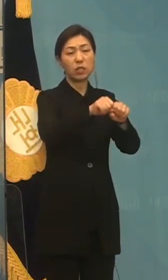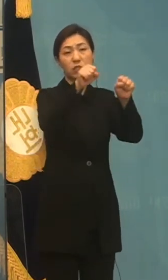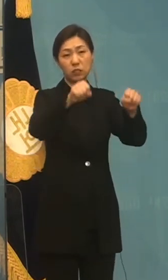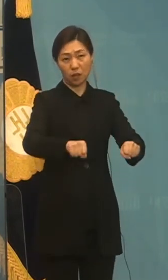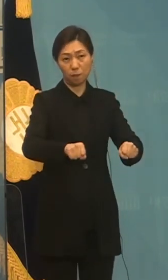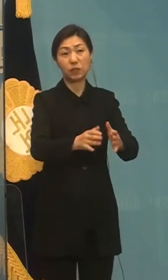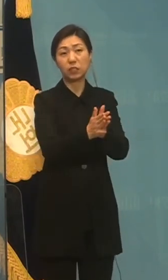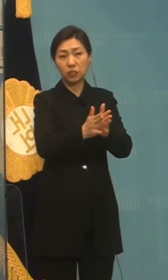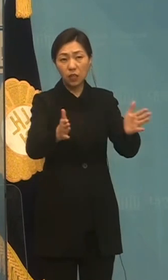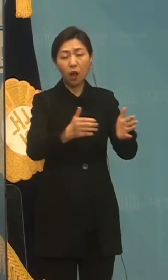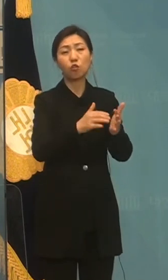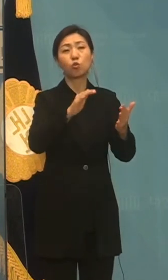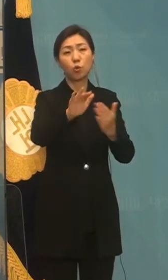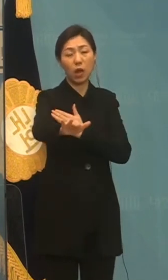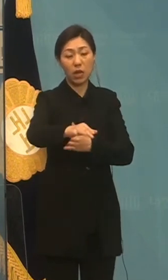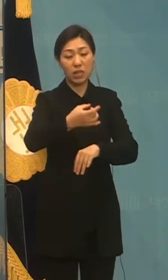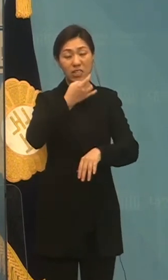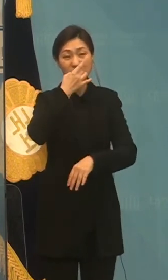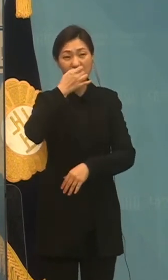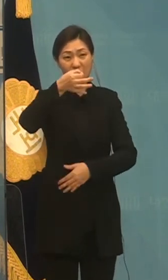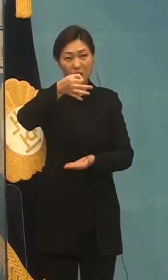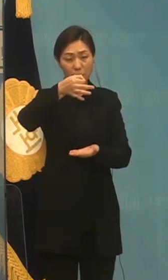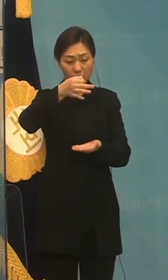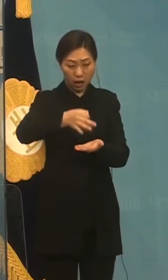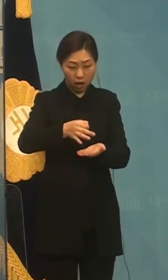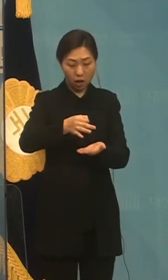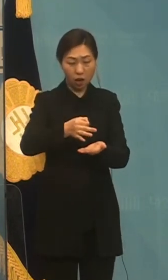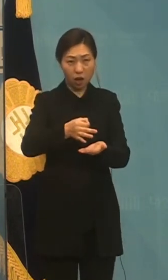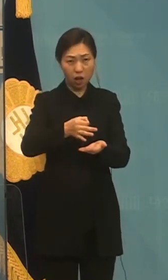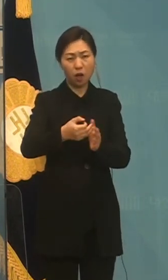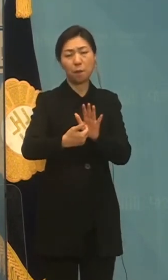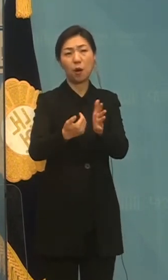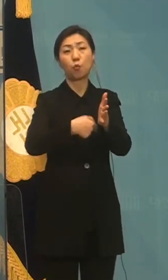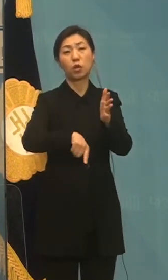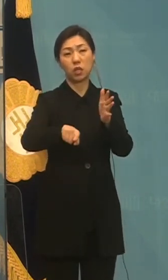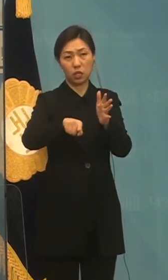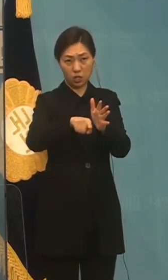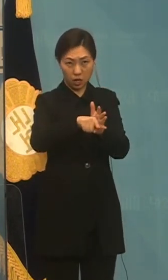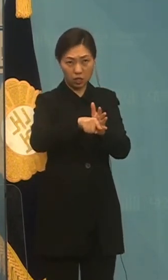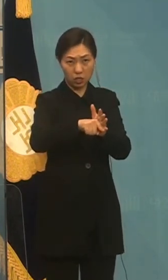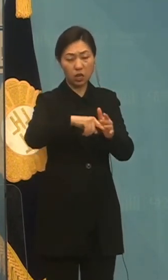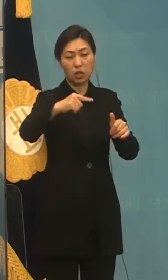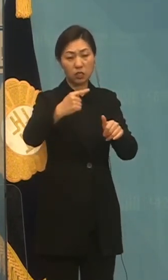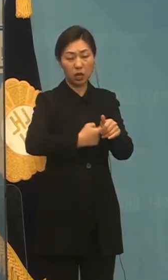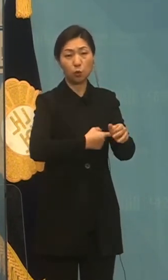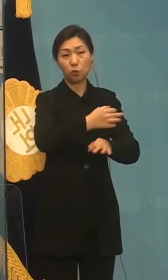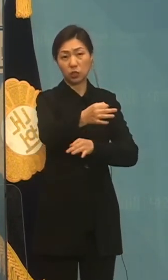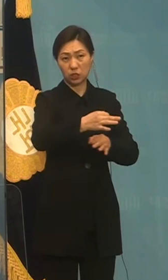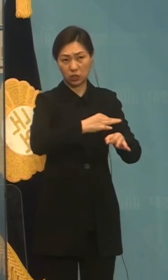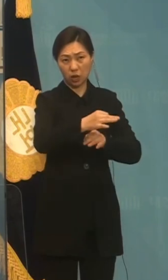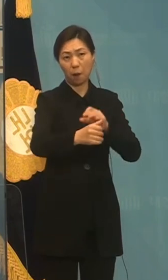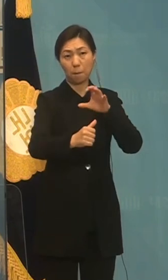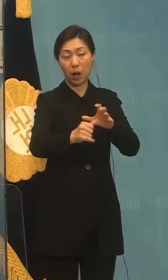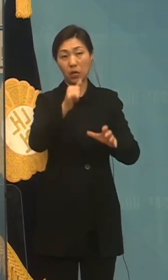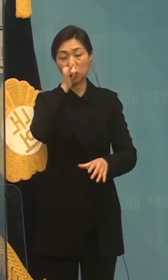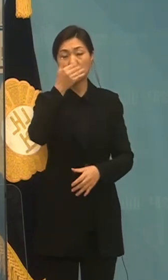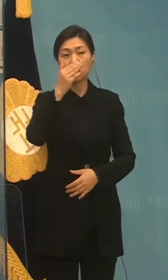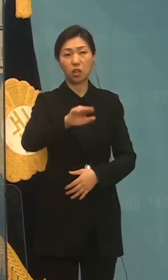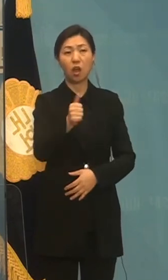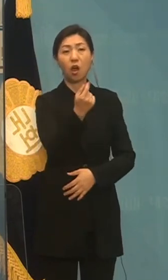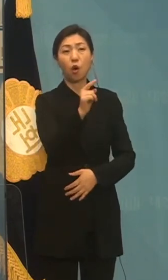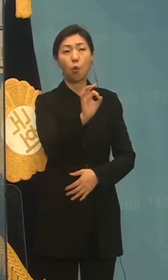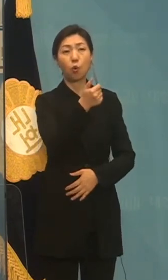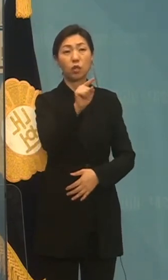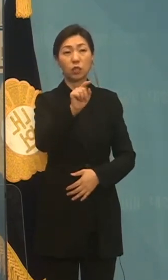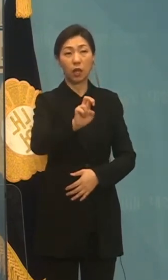쌀값 안정을 위해 자동시장 정리를 하도록 규정을 만든 바 있습니다. 그러나 홍남기